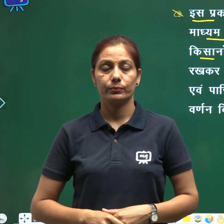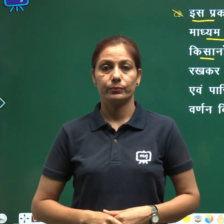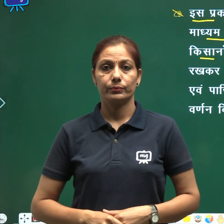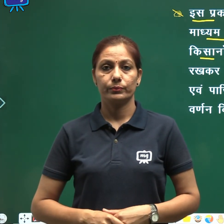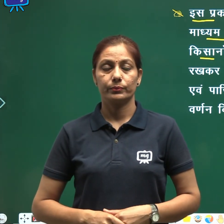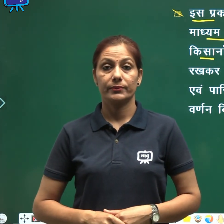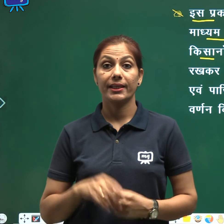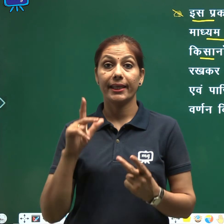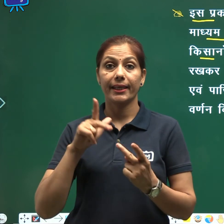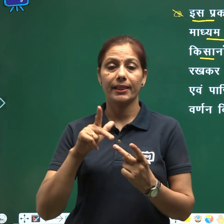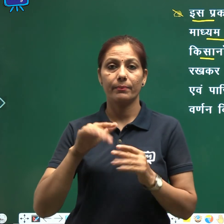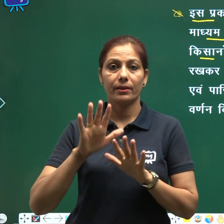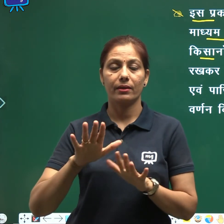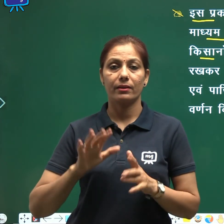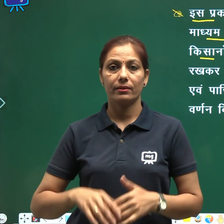केंद्र में रखकर